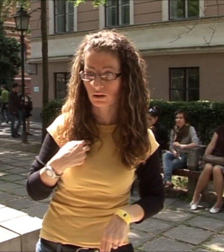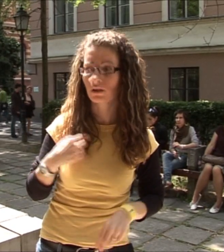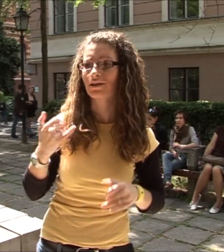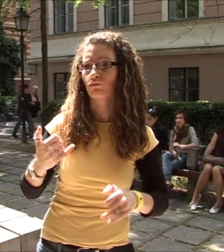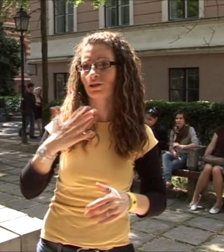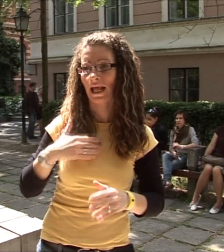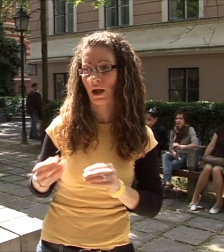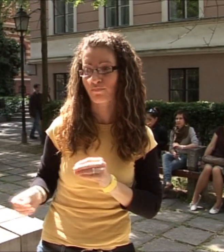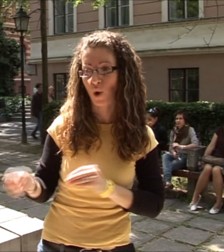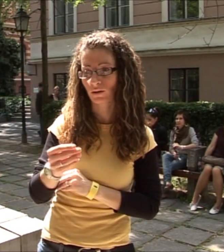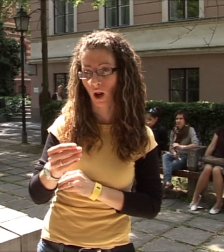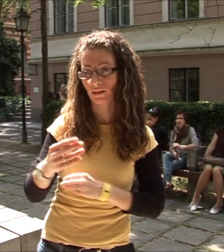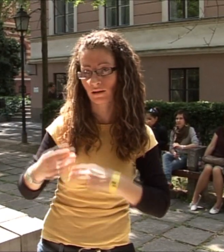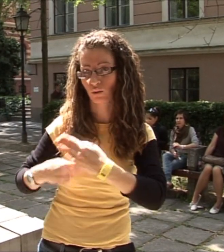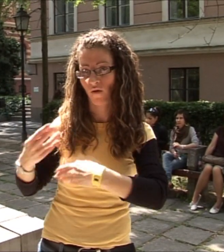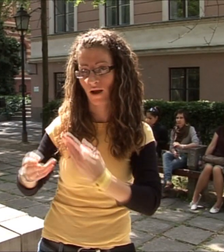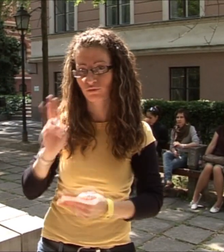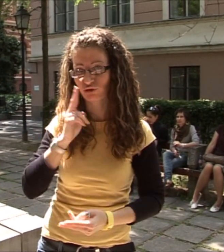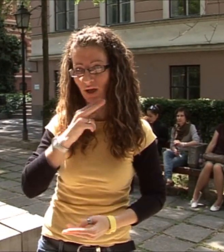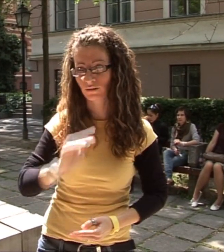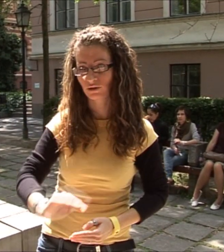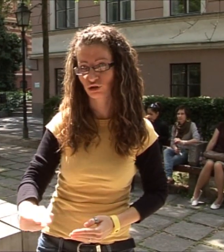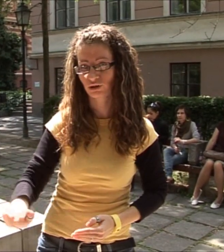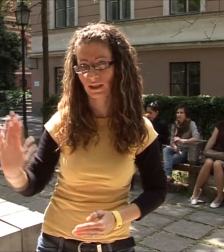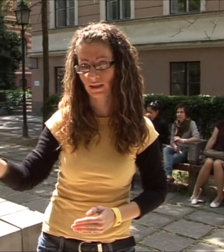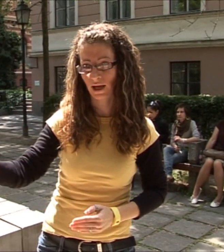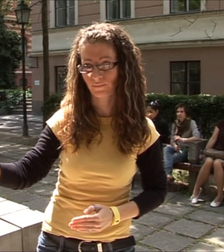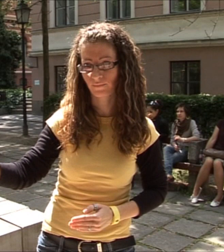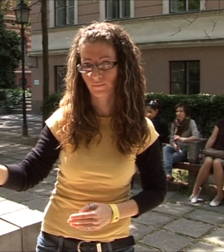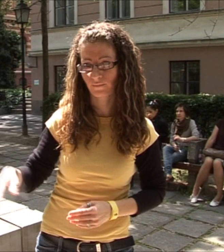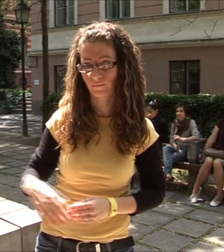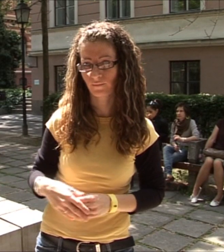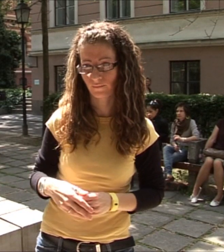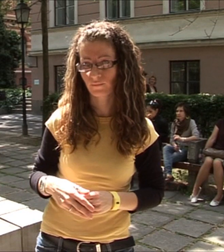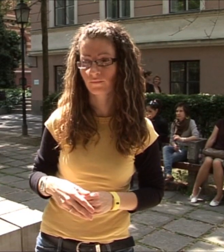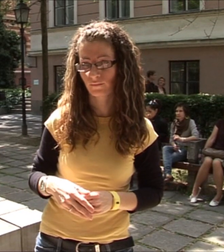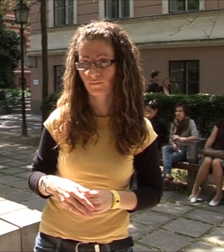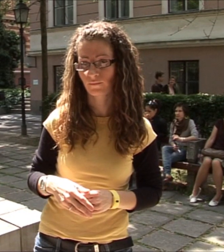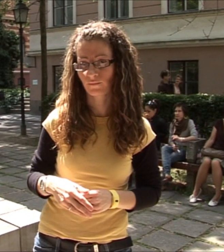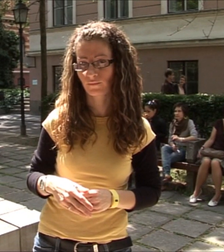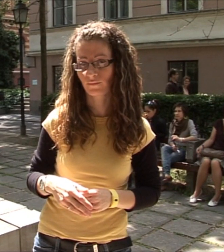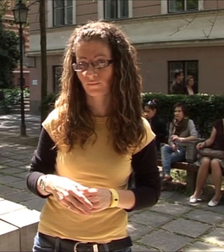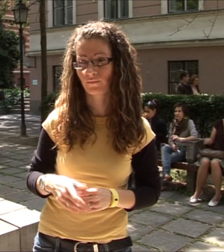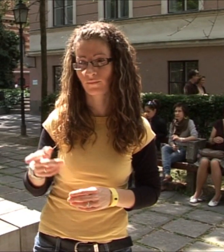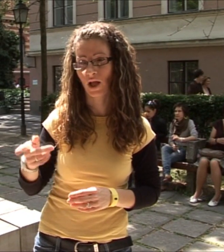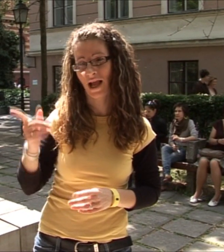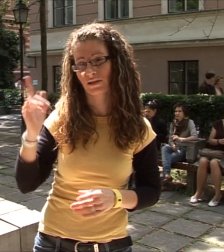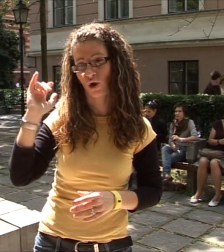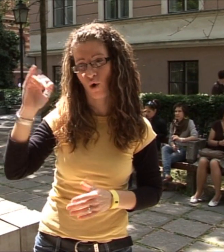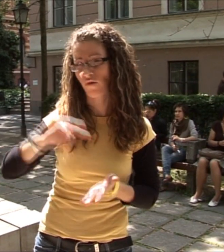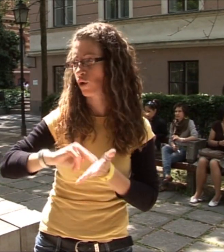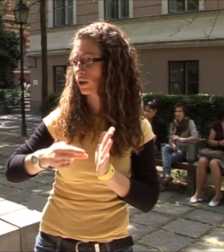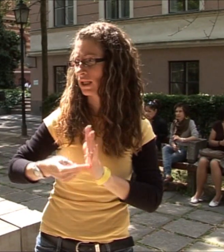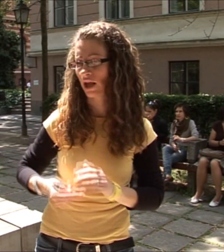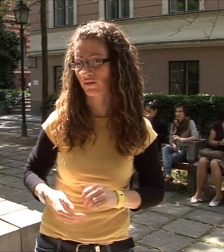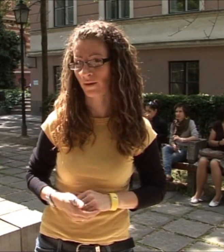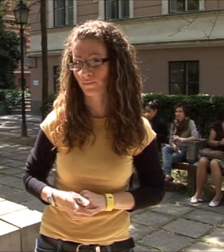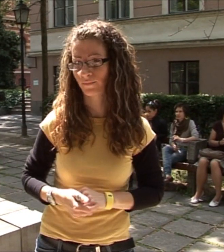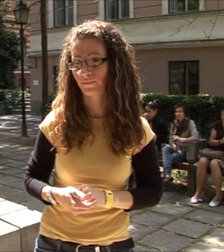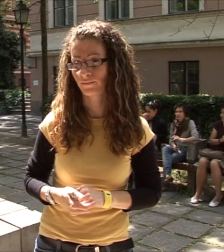tjek képes is szerettem volna tótolni a sket gyerekeknek hogy a jövőben ez legyen a